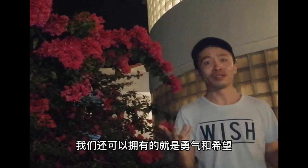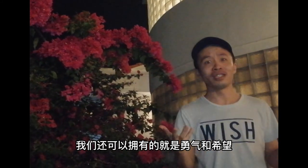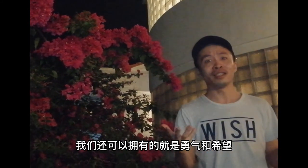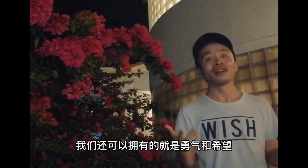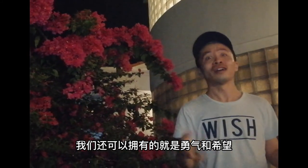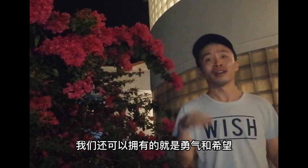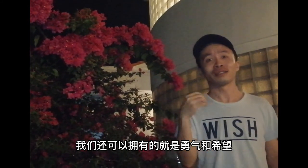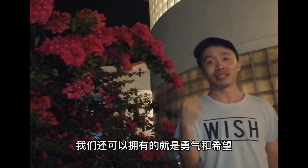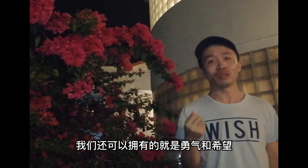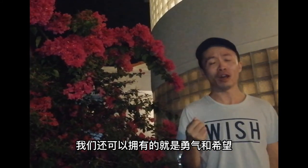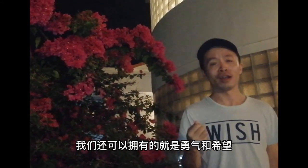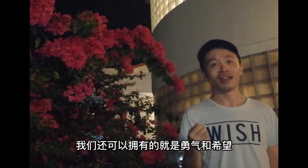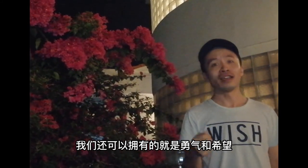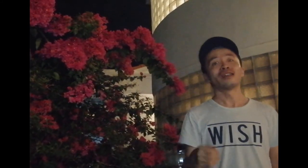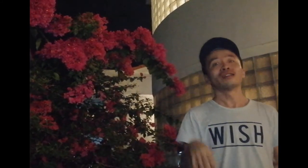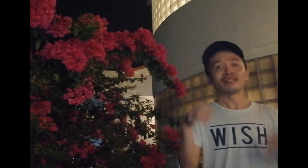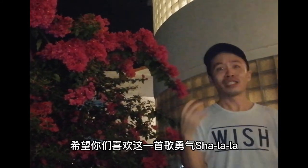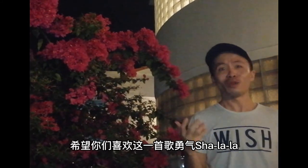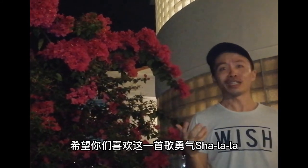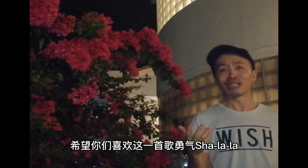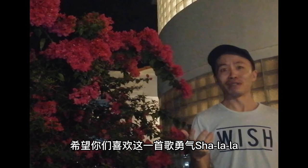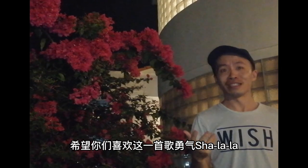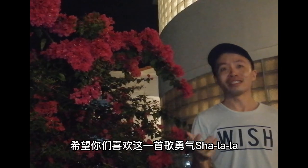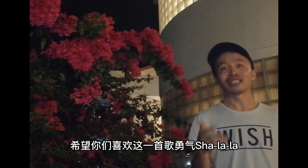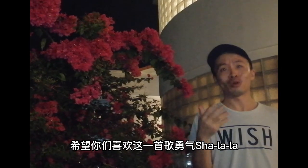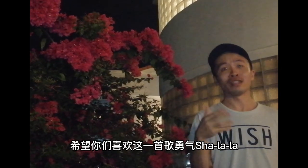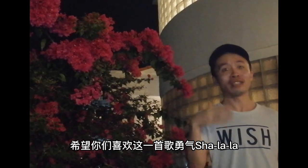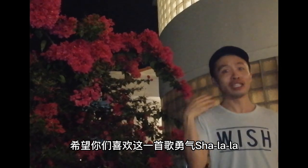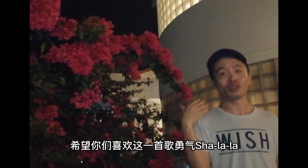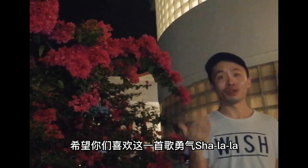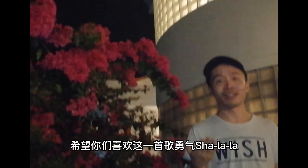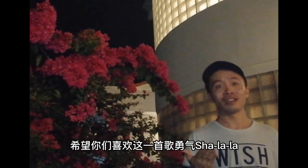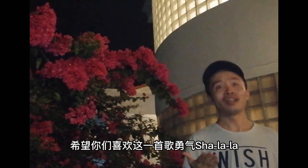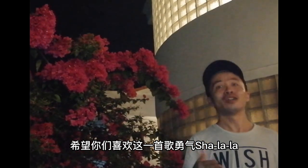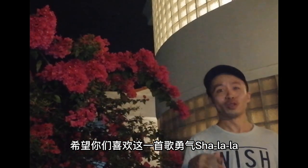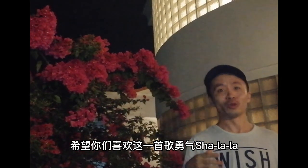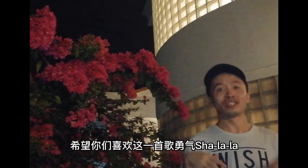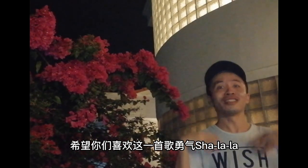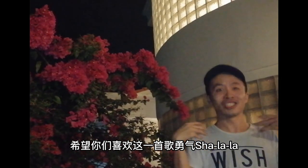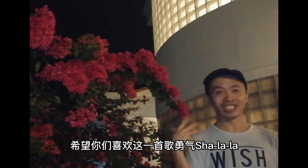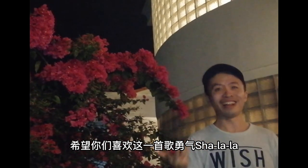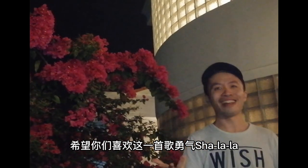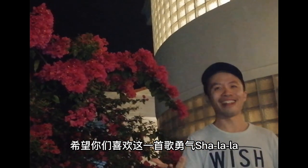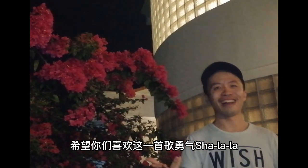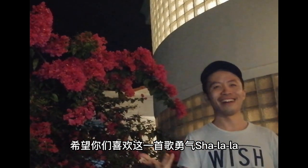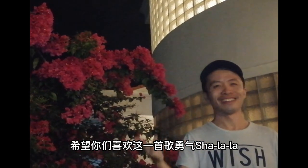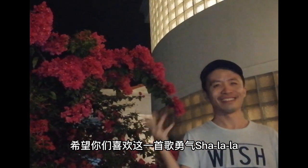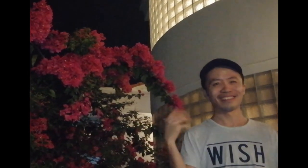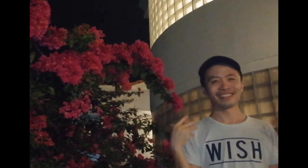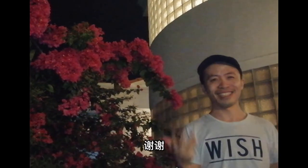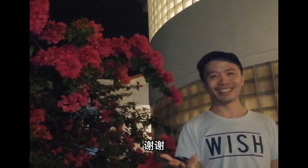气和希望。希望你们喜欢这一首歌《勇气沙拉拉》，谢谢。